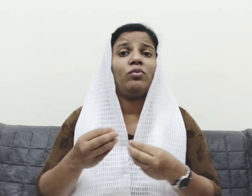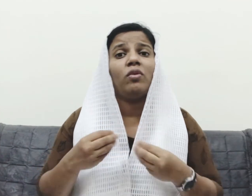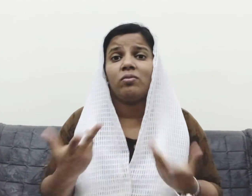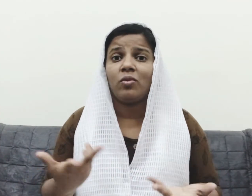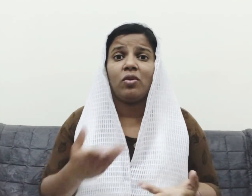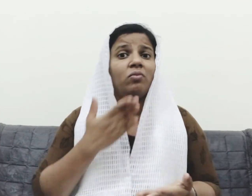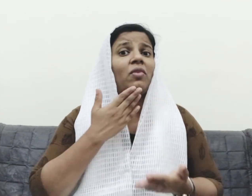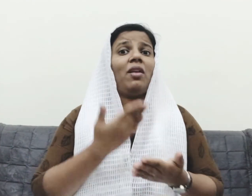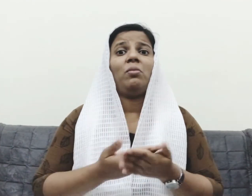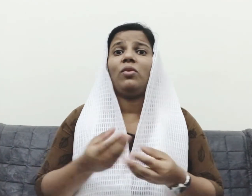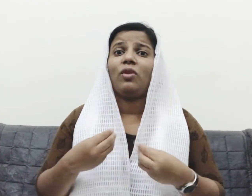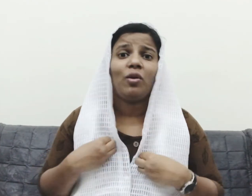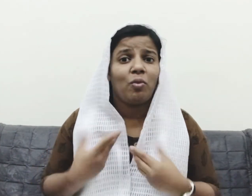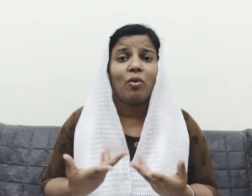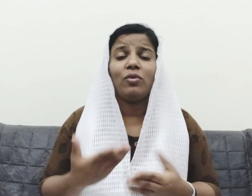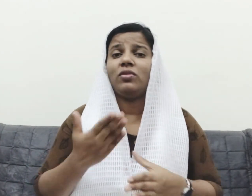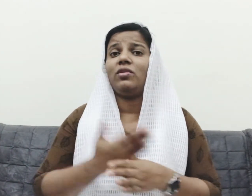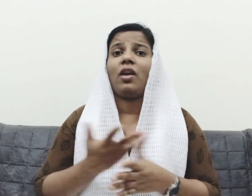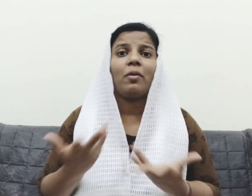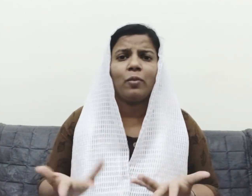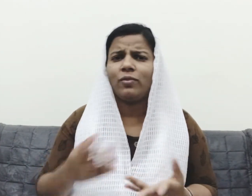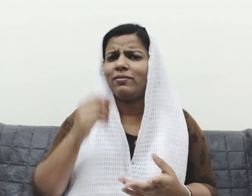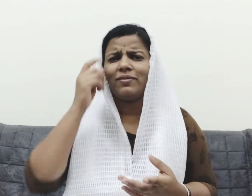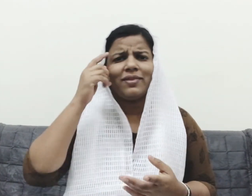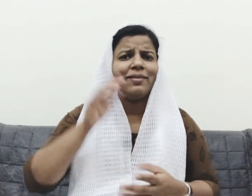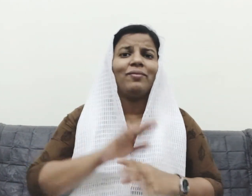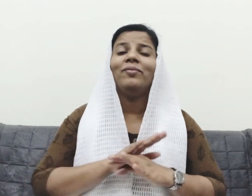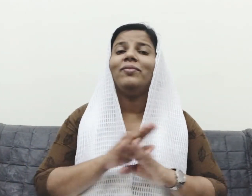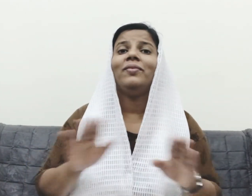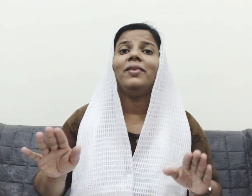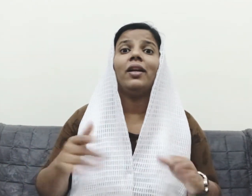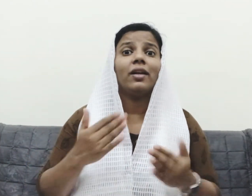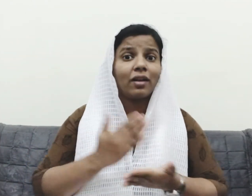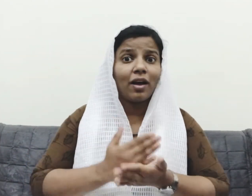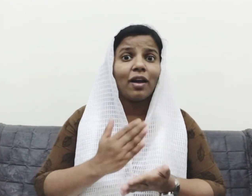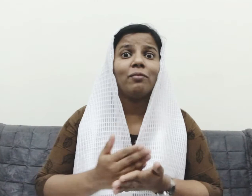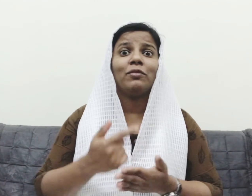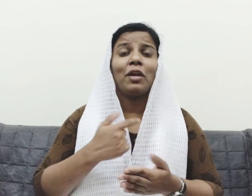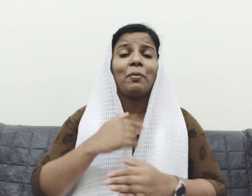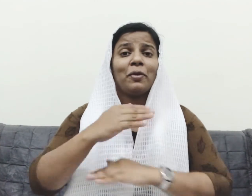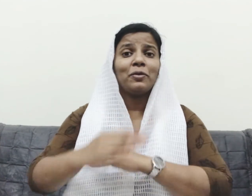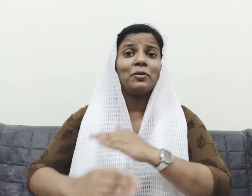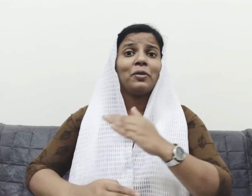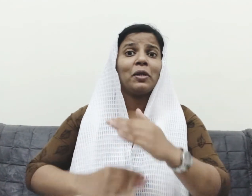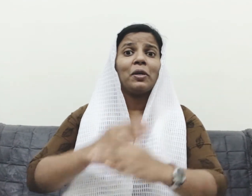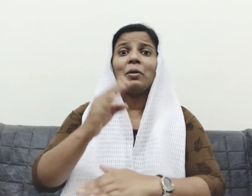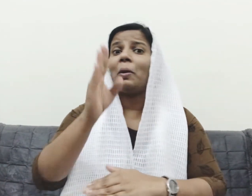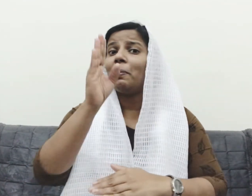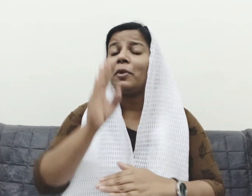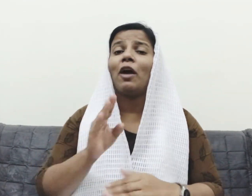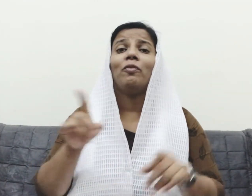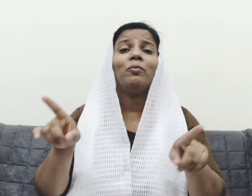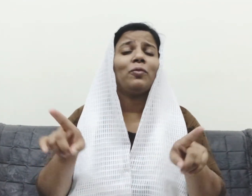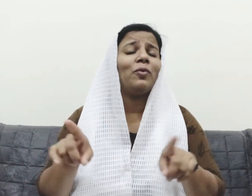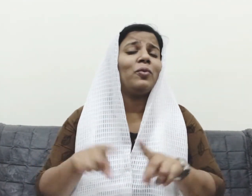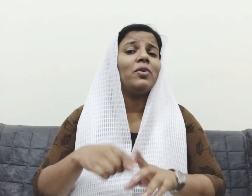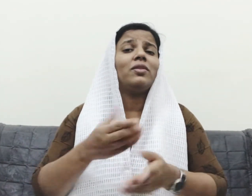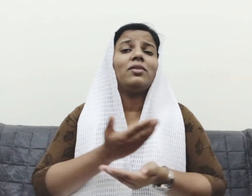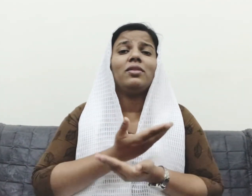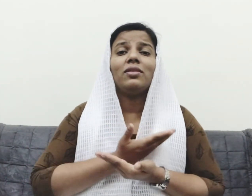നല്ലത് തെരുമാരിക്കുമോ, അങ്ങനെ ചെയ്യുമായിരിക്കുമോ എന്ന് തോന്നരുത്. കാരണം നമ്മുടെ പിതാവിനെ പോലെ, സ്വർഗീയ പിതാവിനെ പോലെ